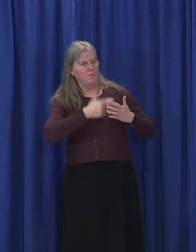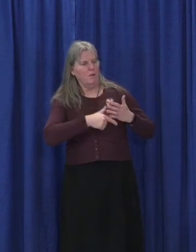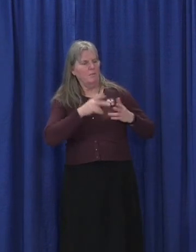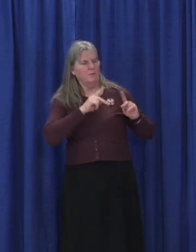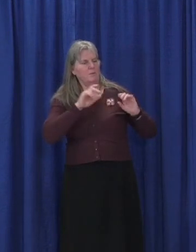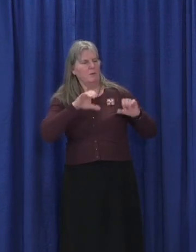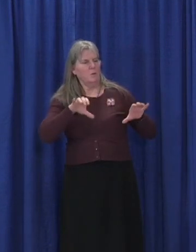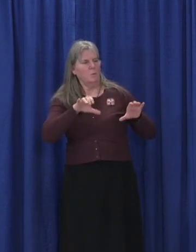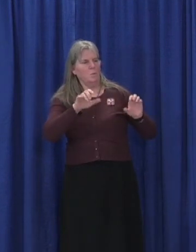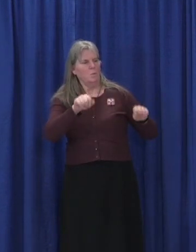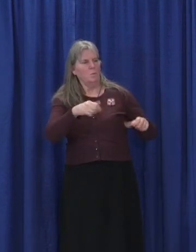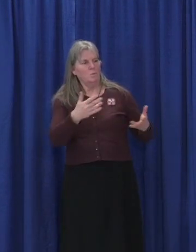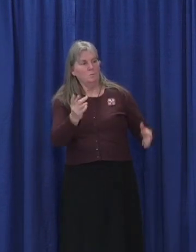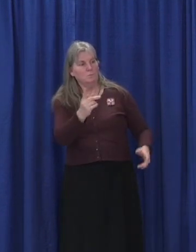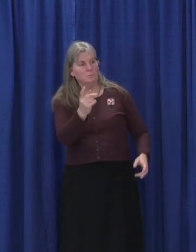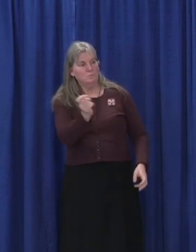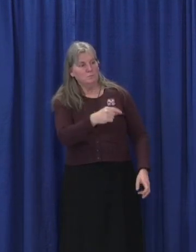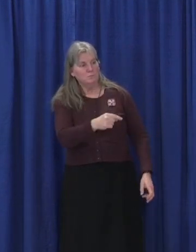it?